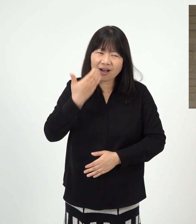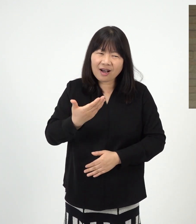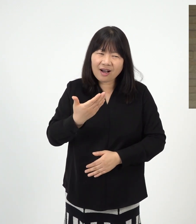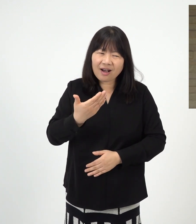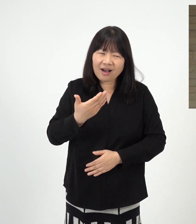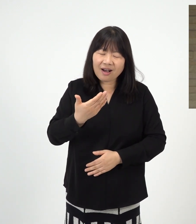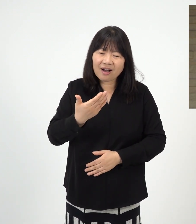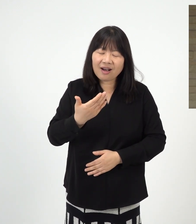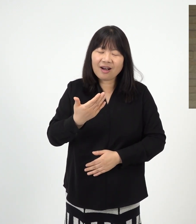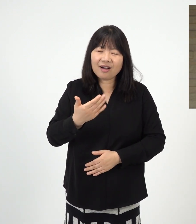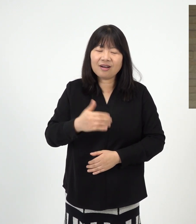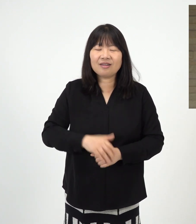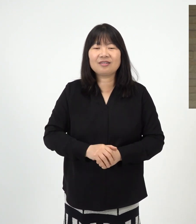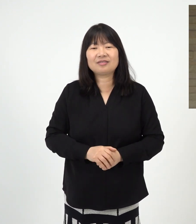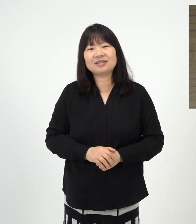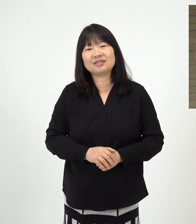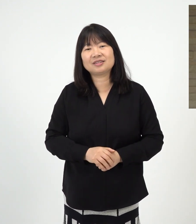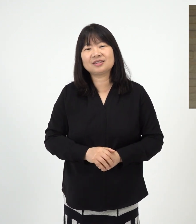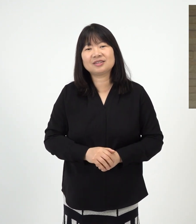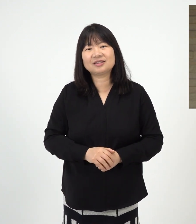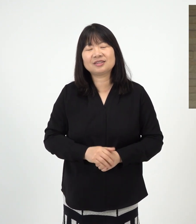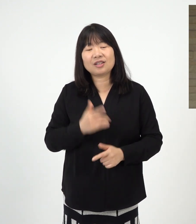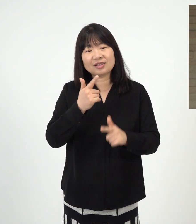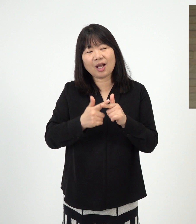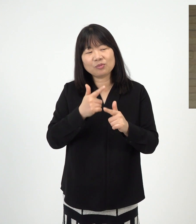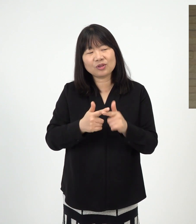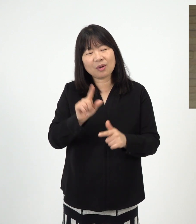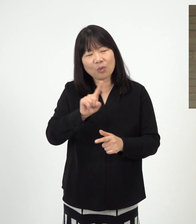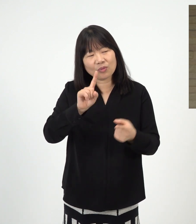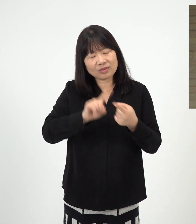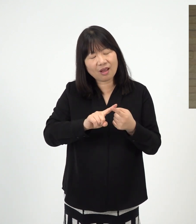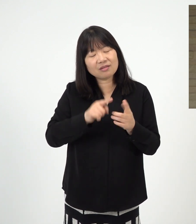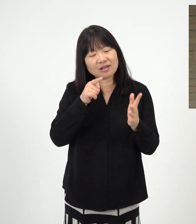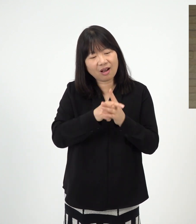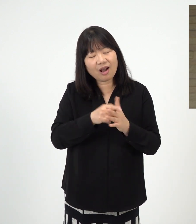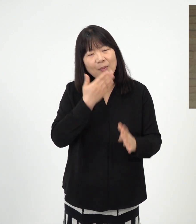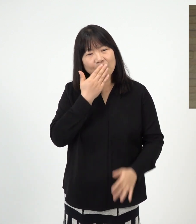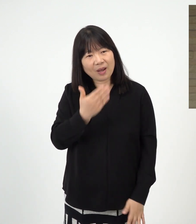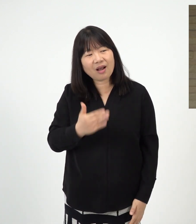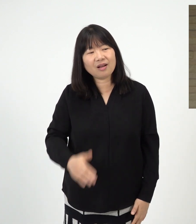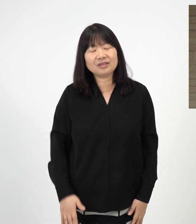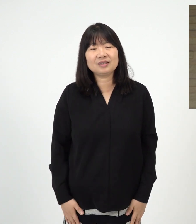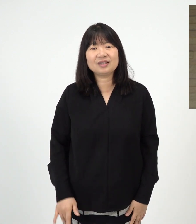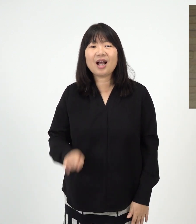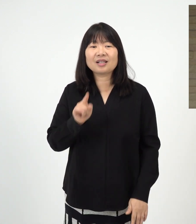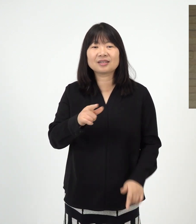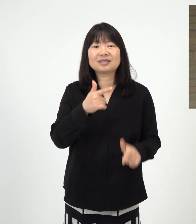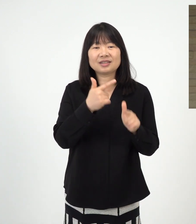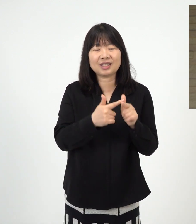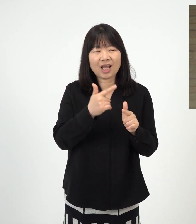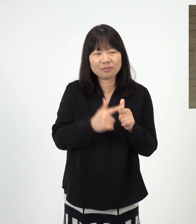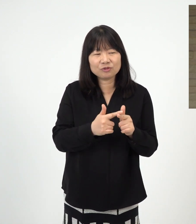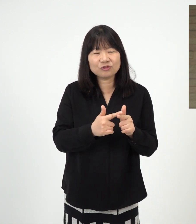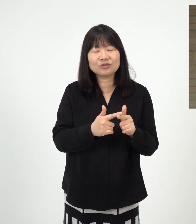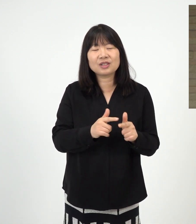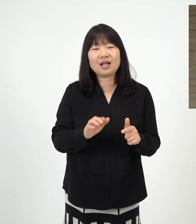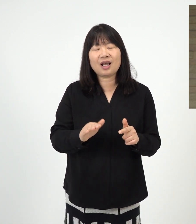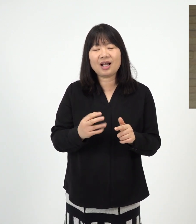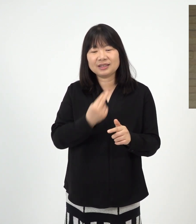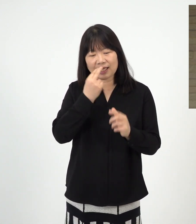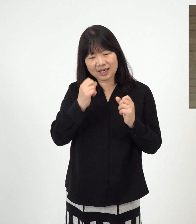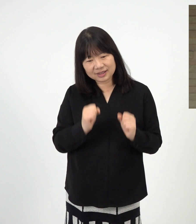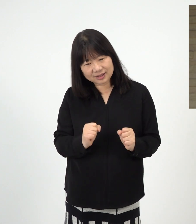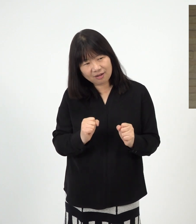나무를 알아보겠다 그래요. 그건 맞는 얘기 아니에요? 그 나무가